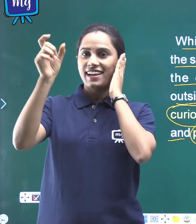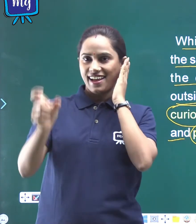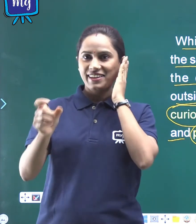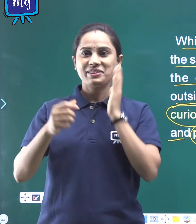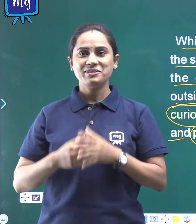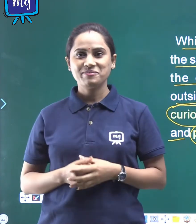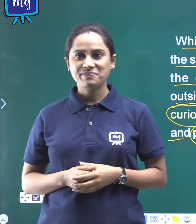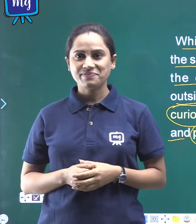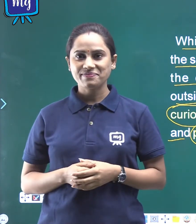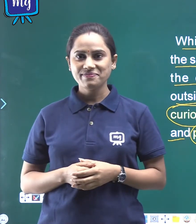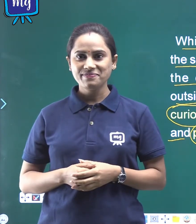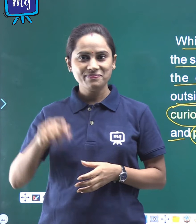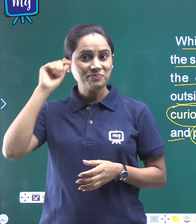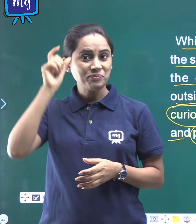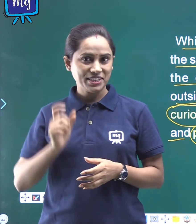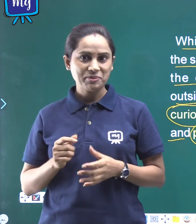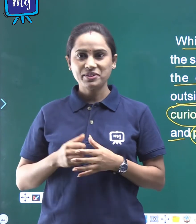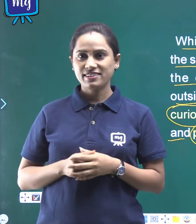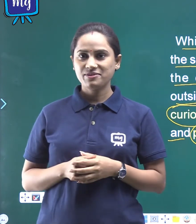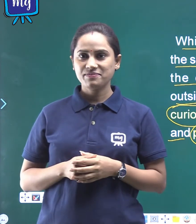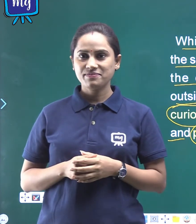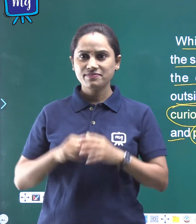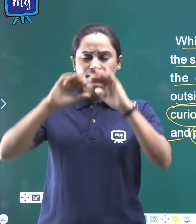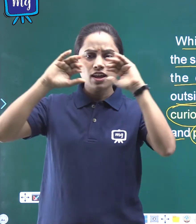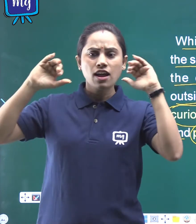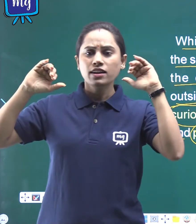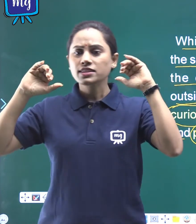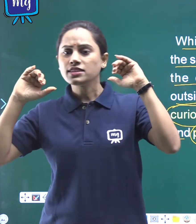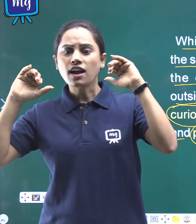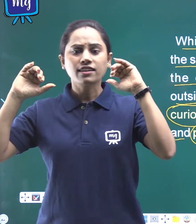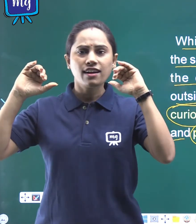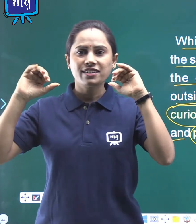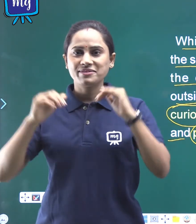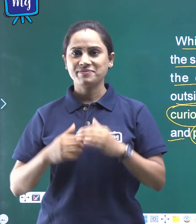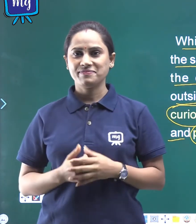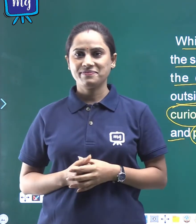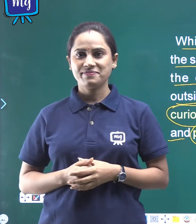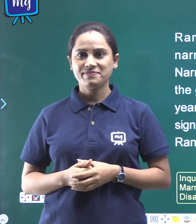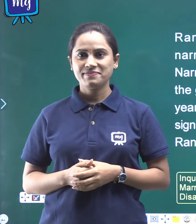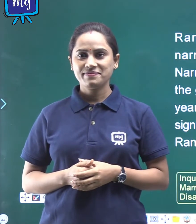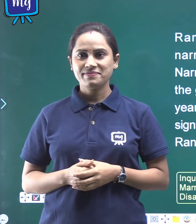गायक, पीप, झांकना.